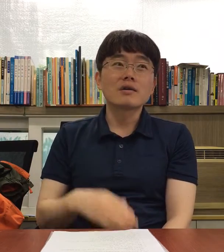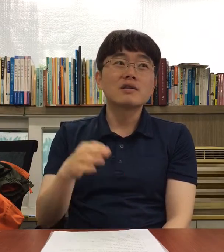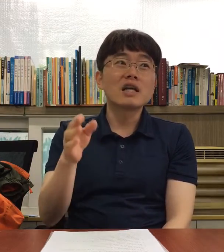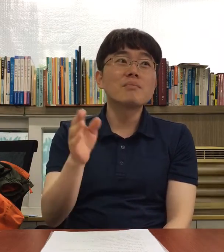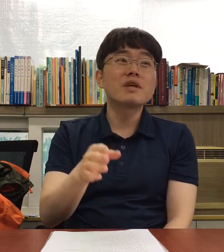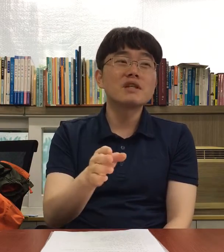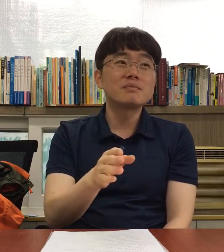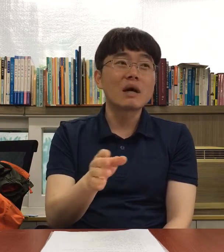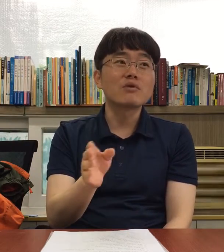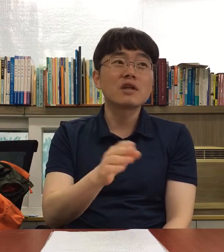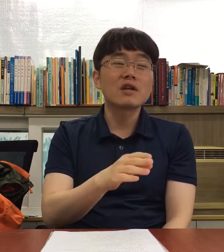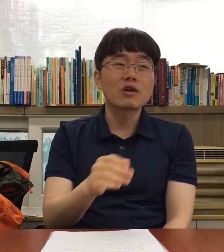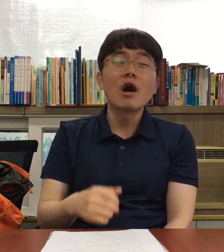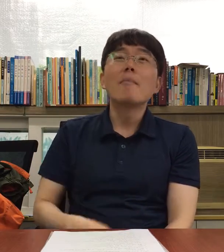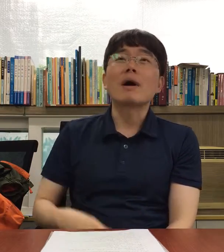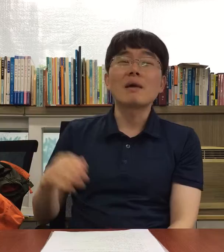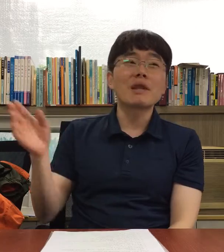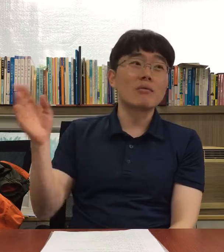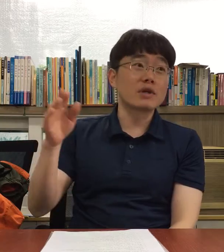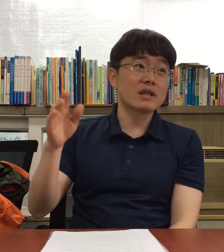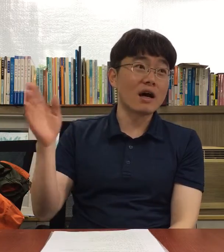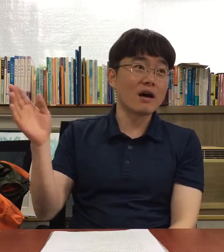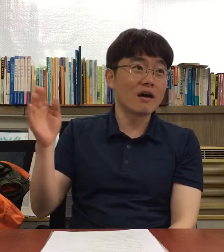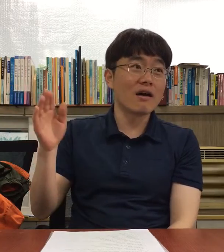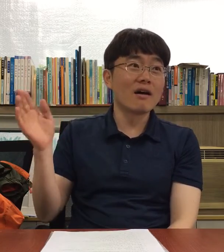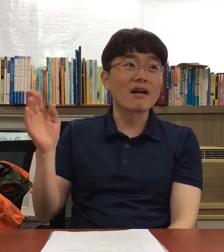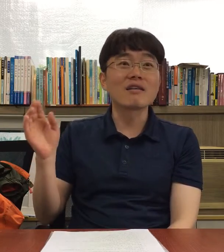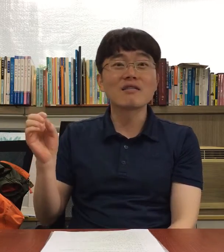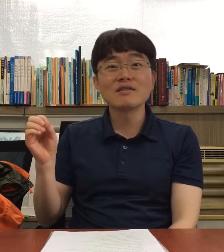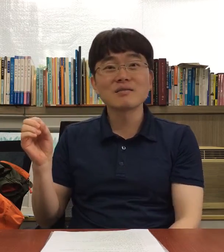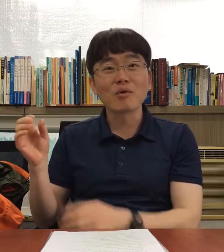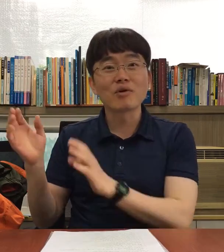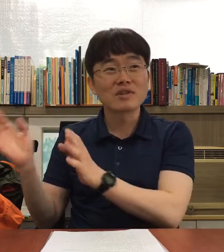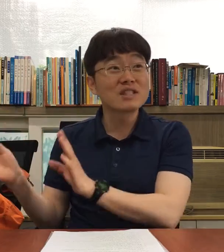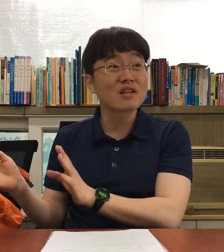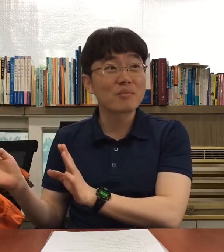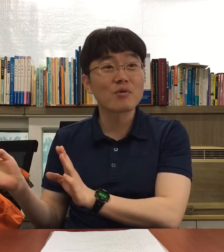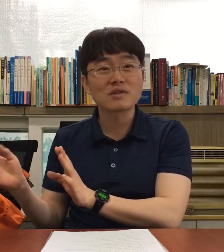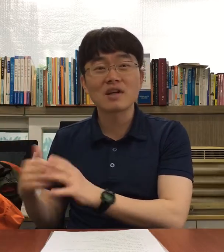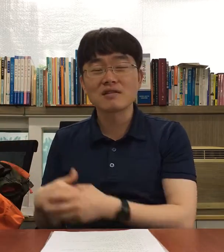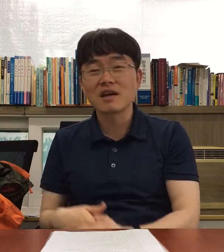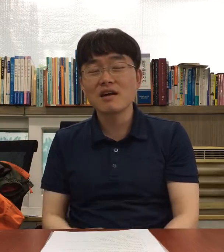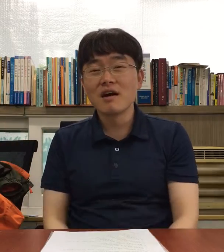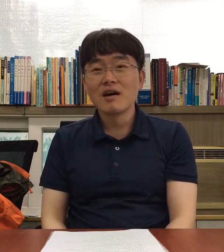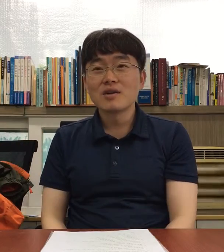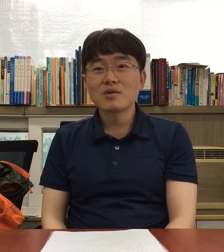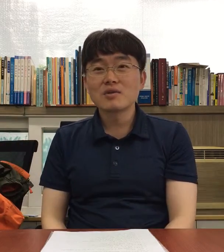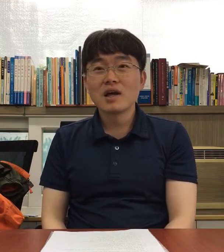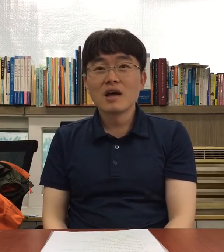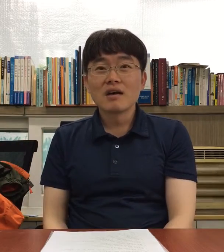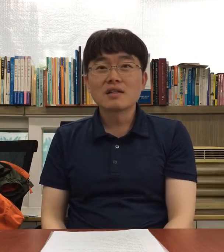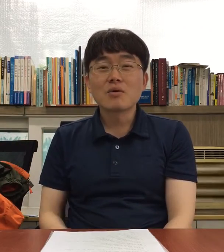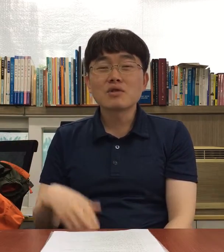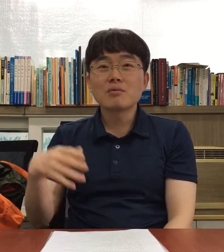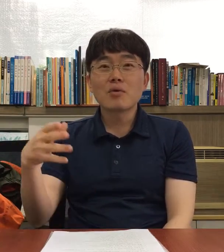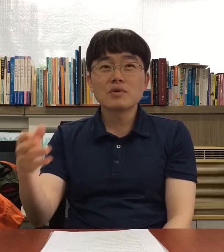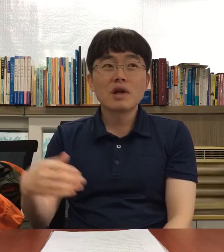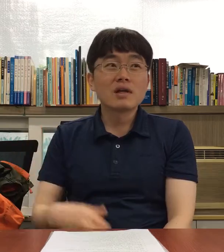그냥 잎이 지금 나부끼는 게 아니고 바람에 나부낀다. 라는 그런 뭐 어떤 시적인 표현을 쓴다거나 또는 그 꽃을 보고는